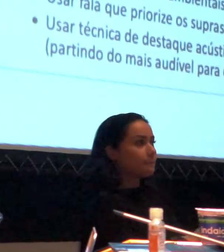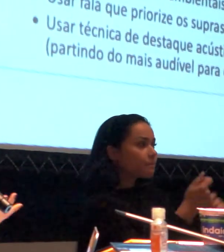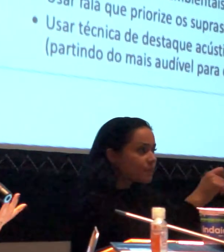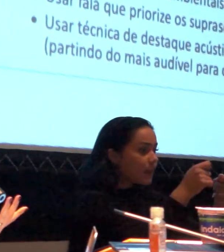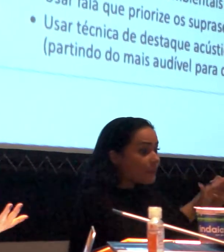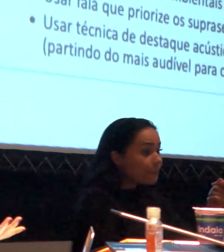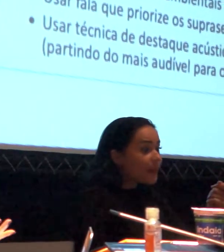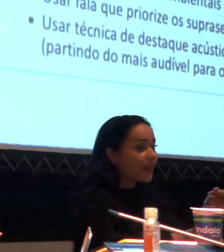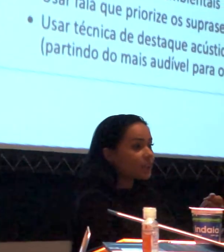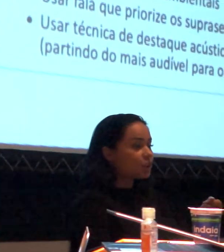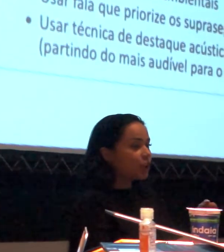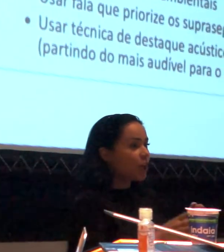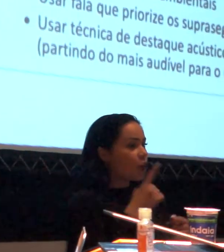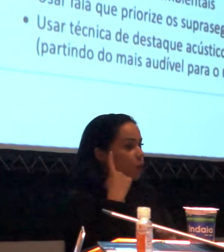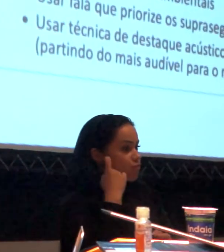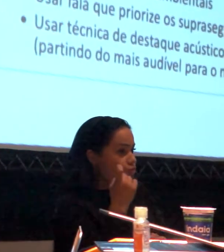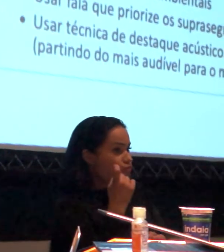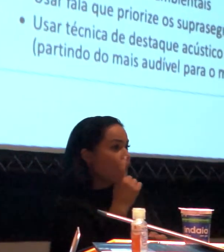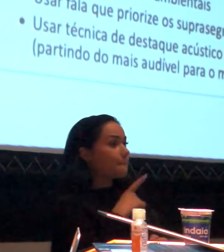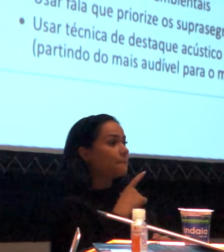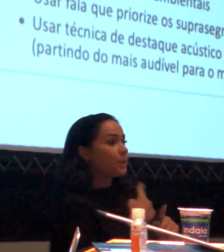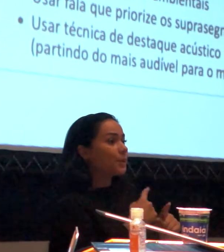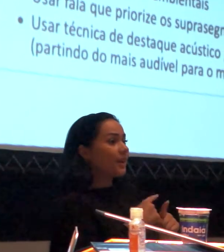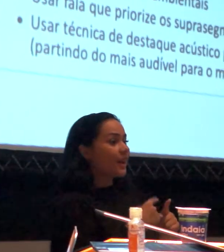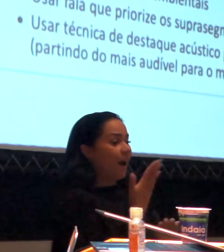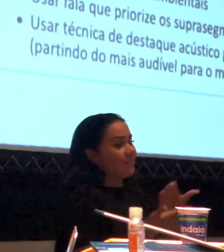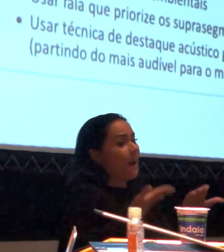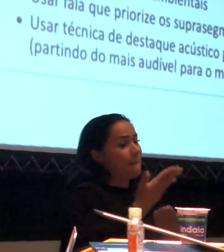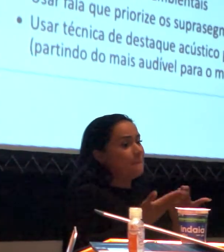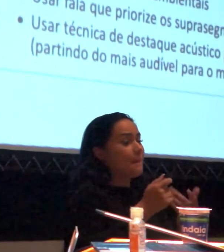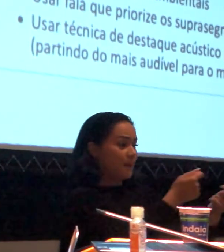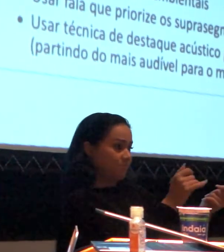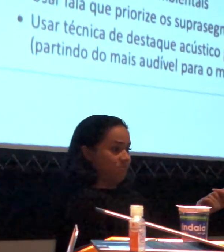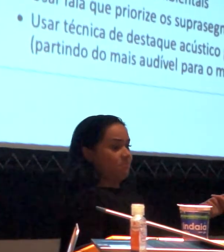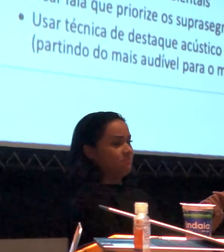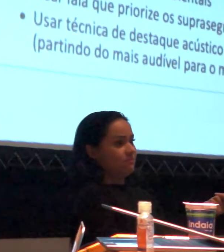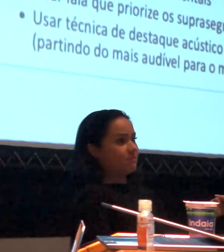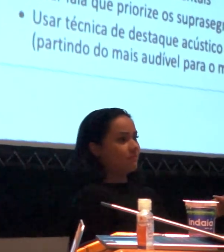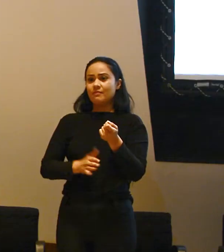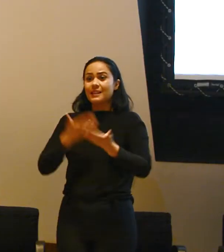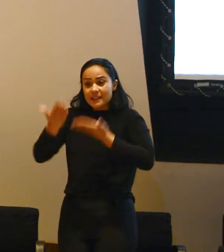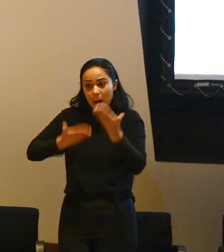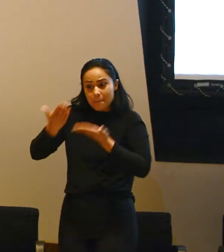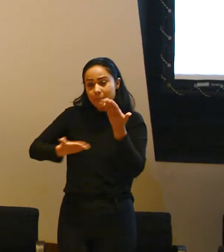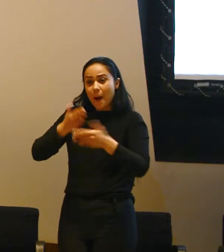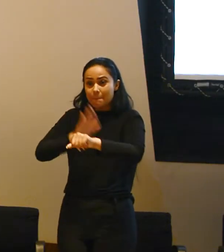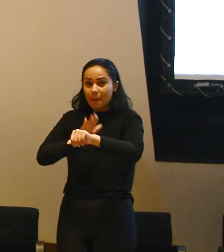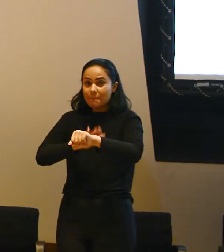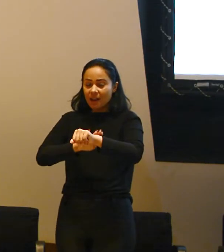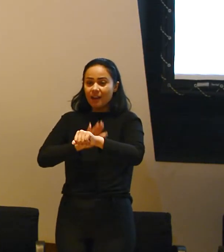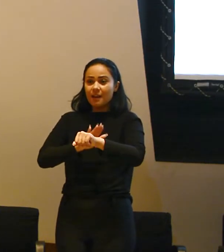de um ambiente acústico. Por que a terapia precisa de esse ambiente? Porque na terapia é um momento que a gente